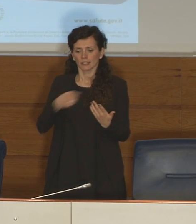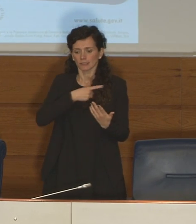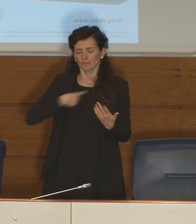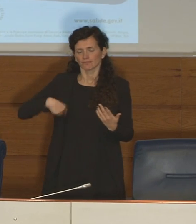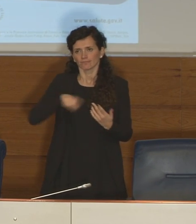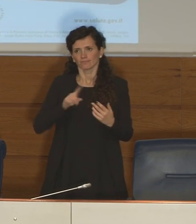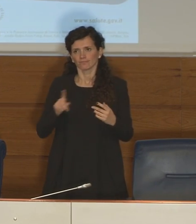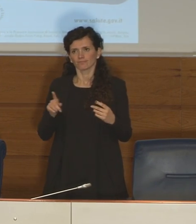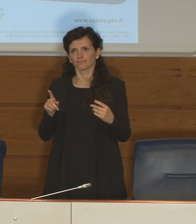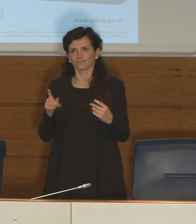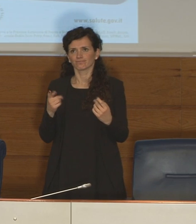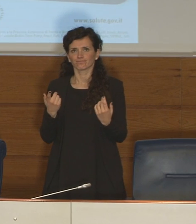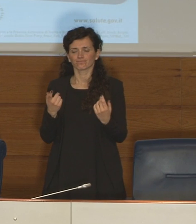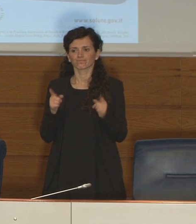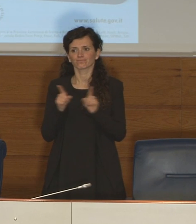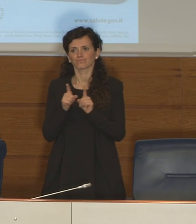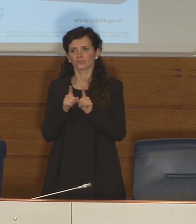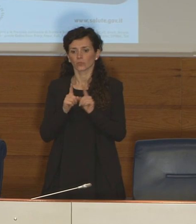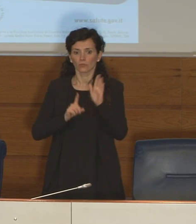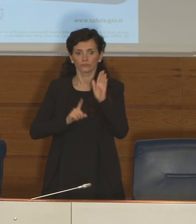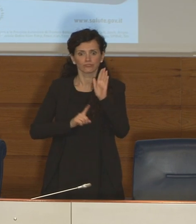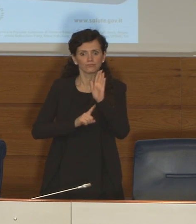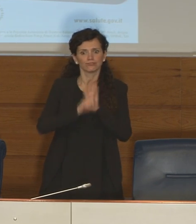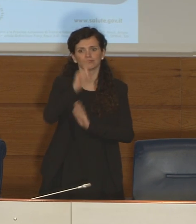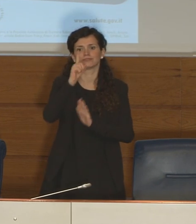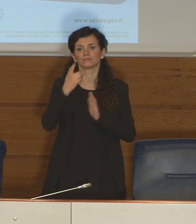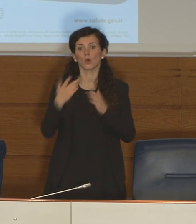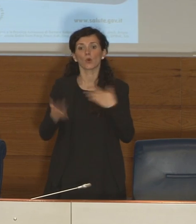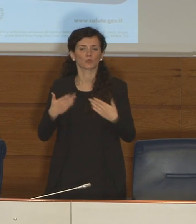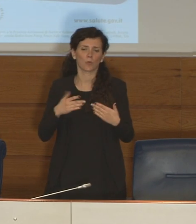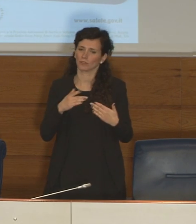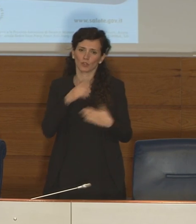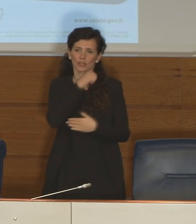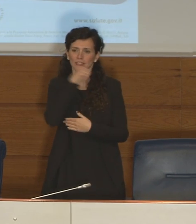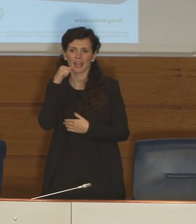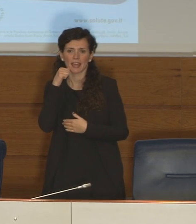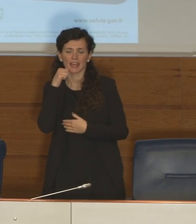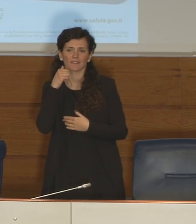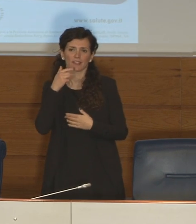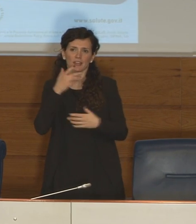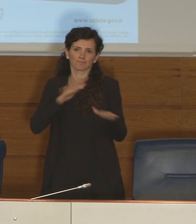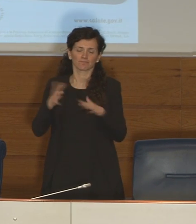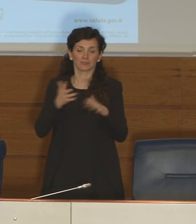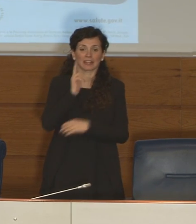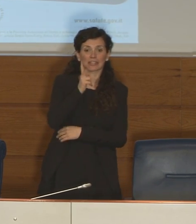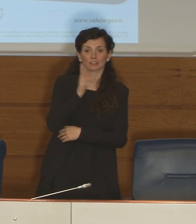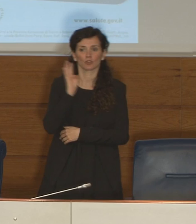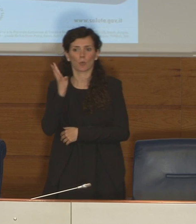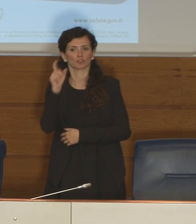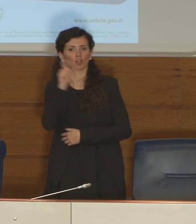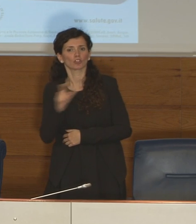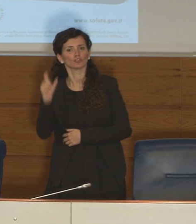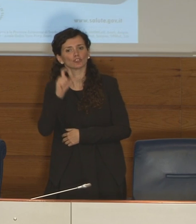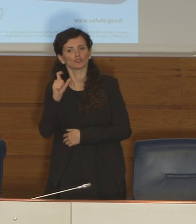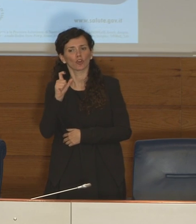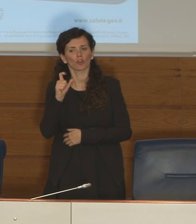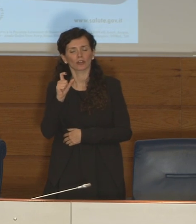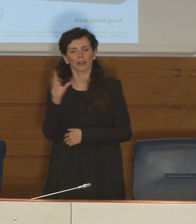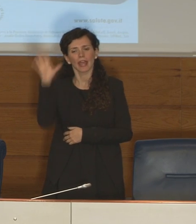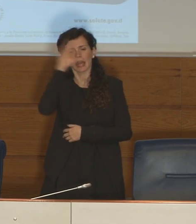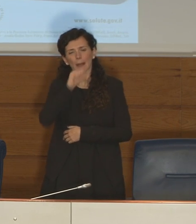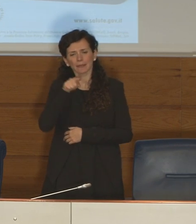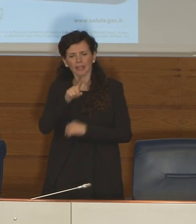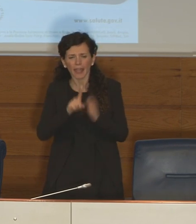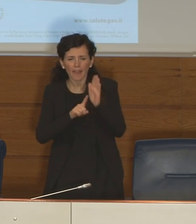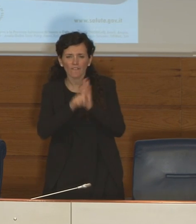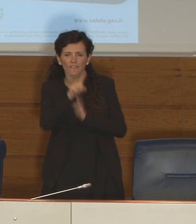possa avvenire prima di almeno 8 10 giorni ci vogliono circa 14 14 giorni per capire l'effetto